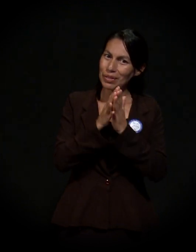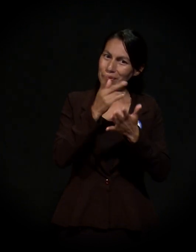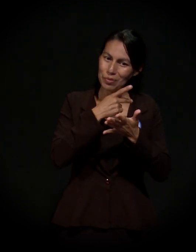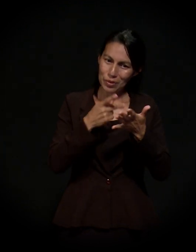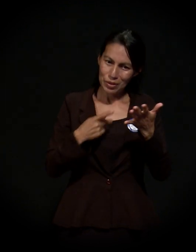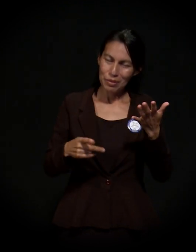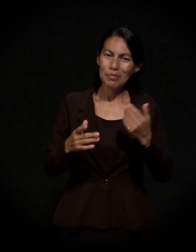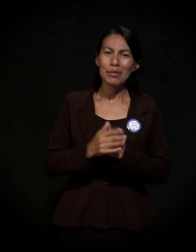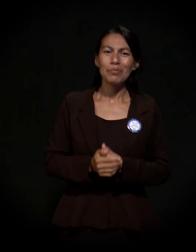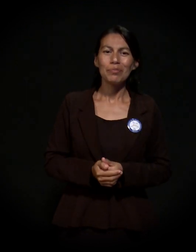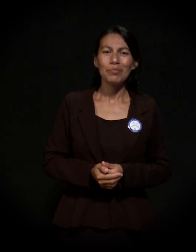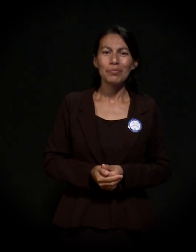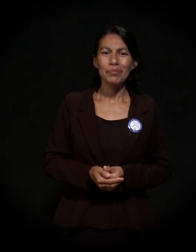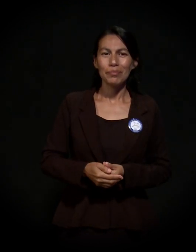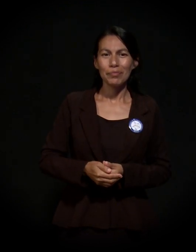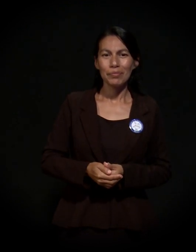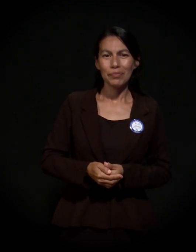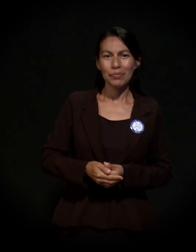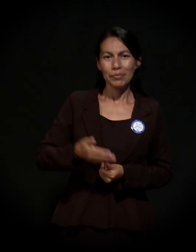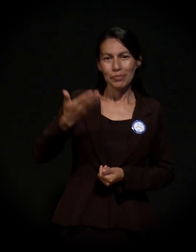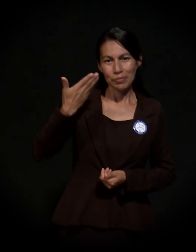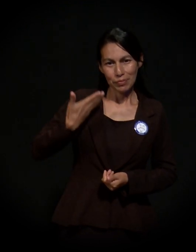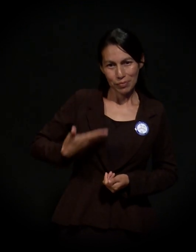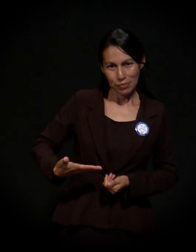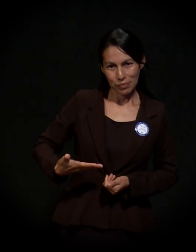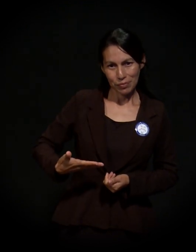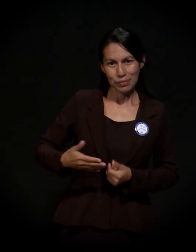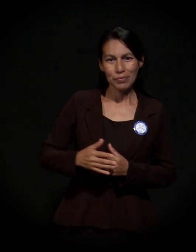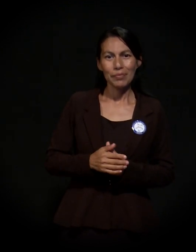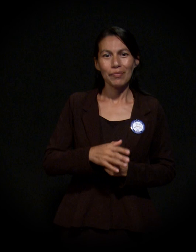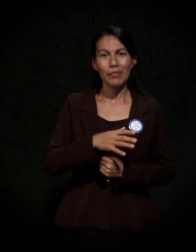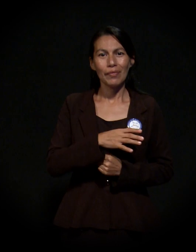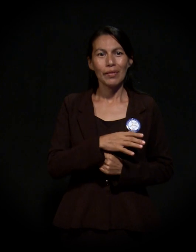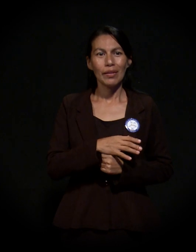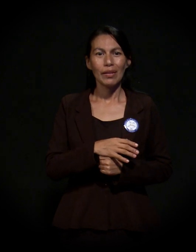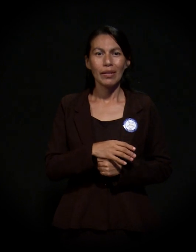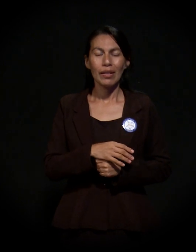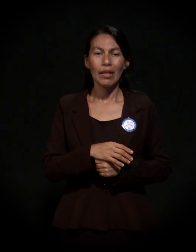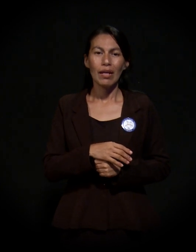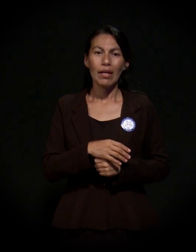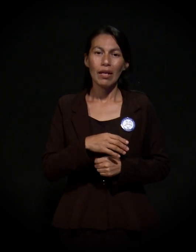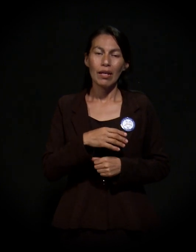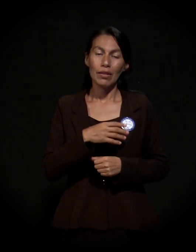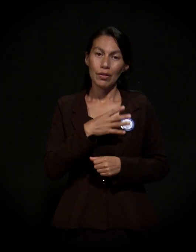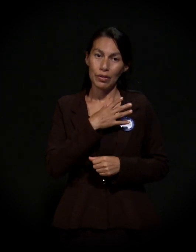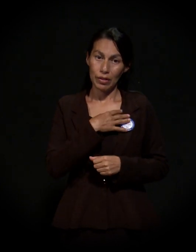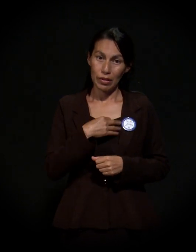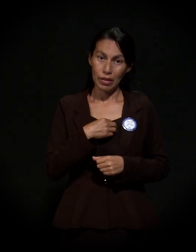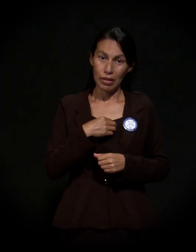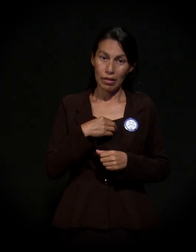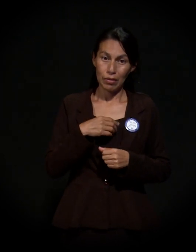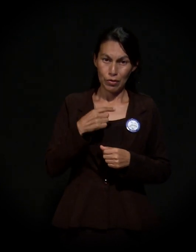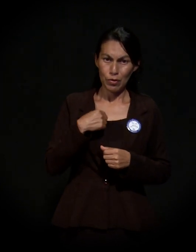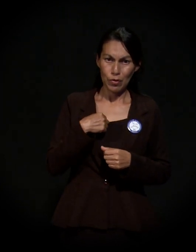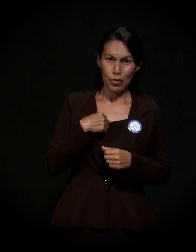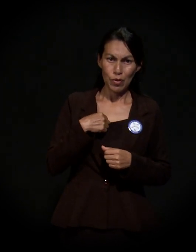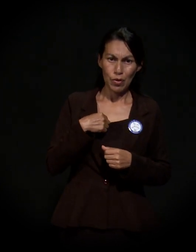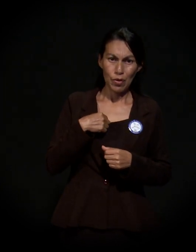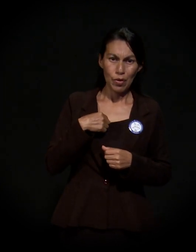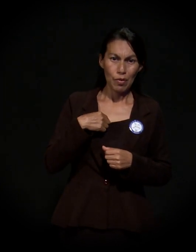Yo soy ahora sí que una hija del estado de Veracruz